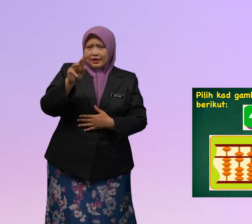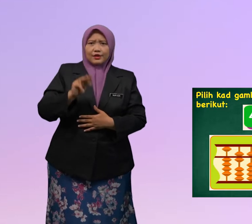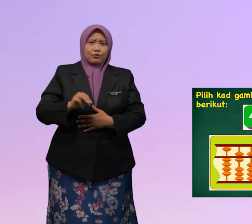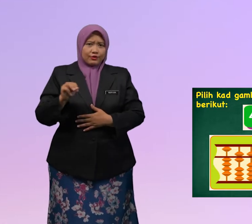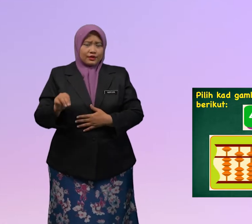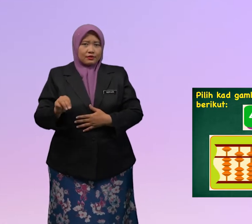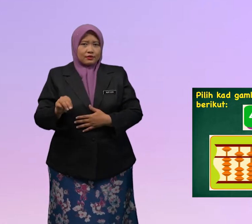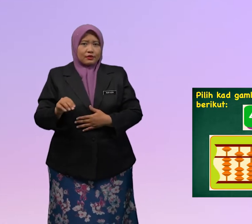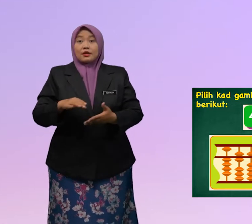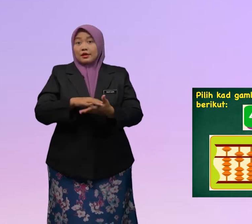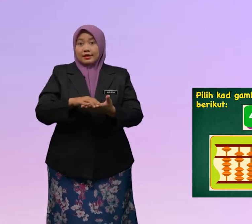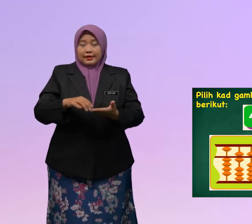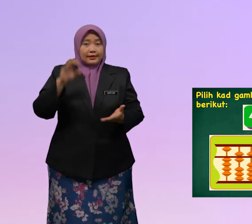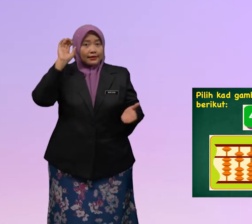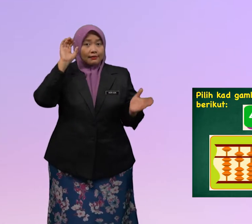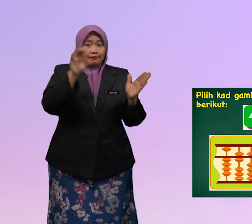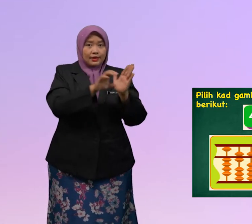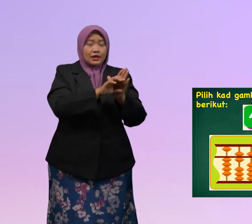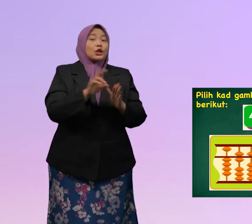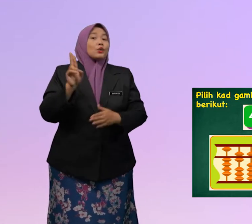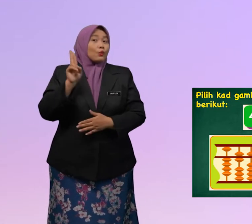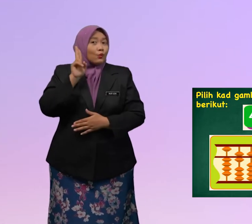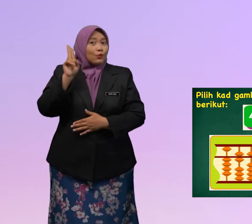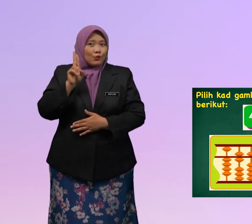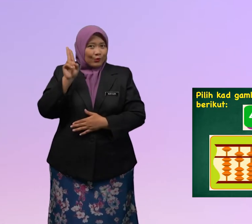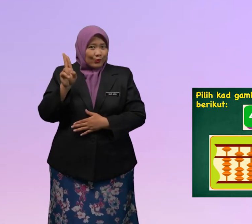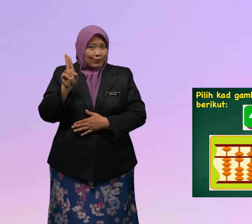Pandai murid. Kad gambar ungu.